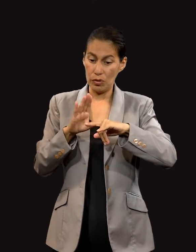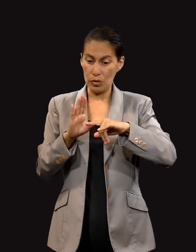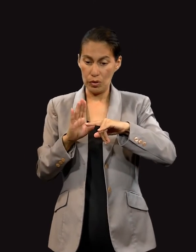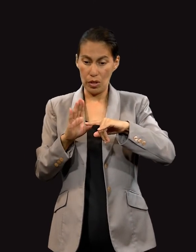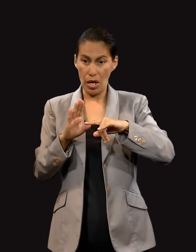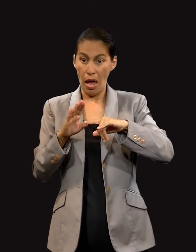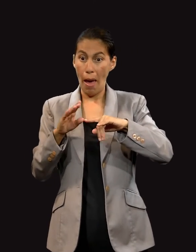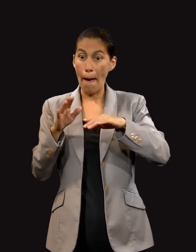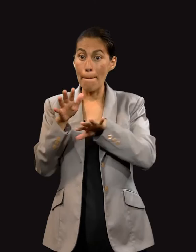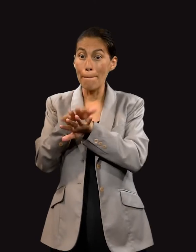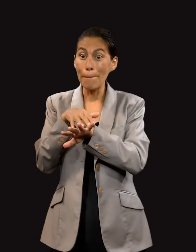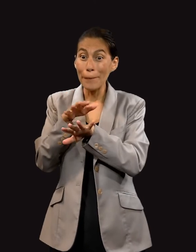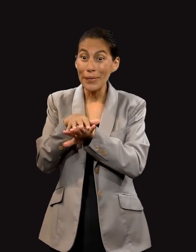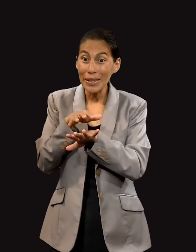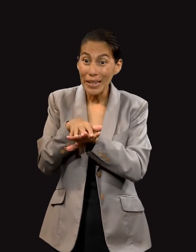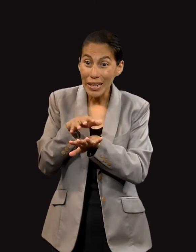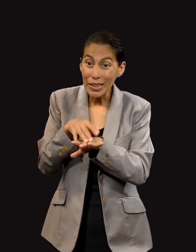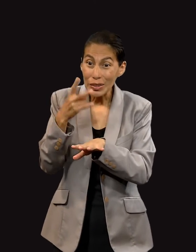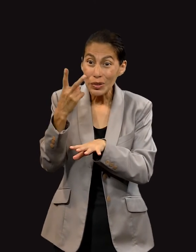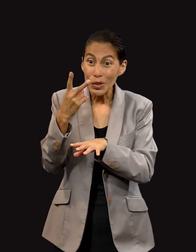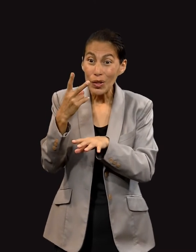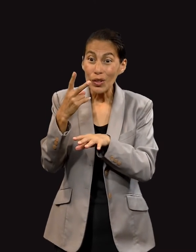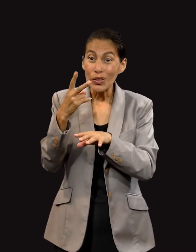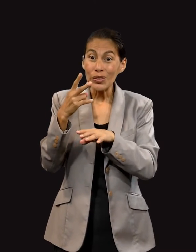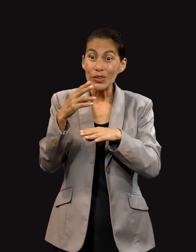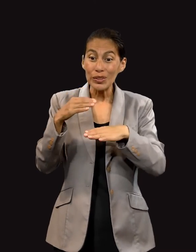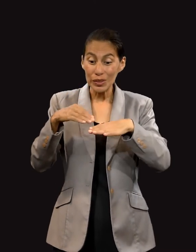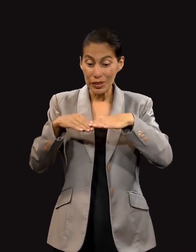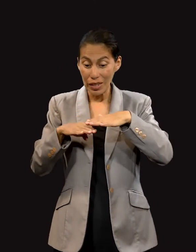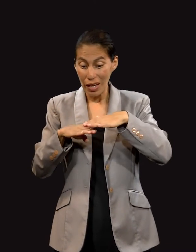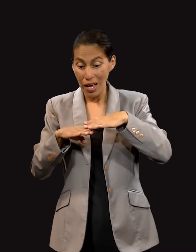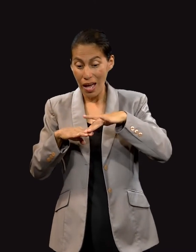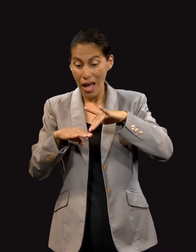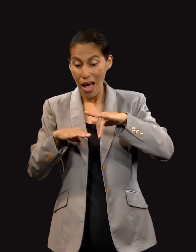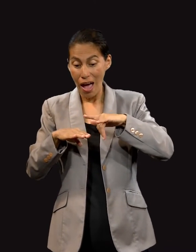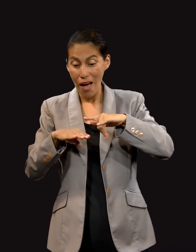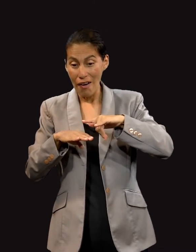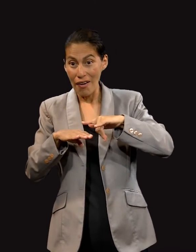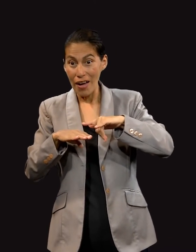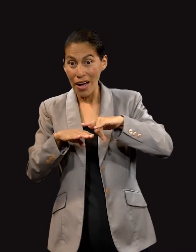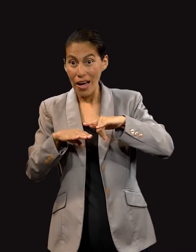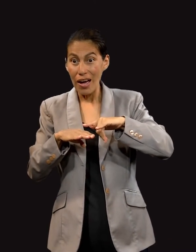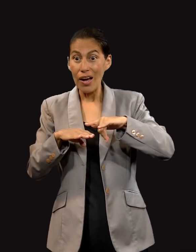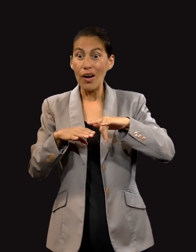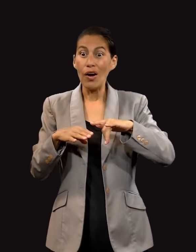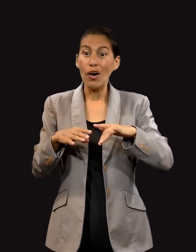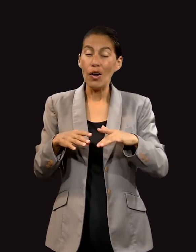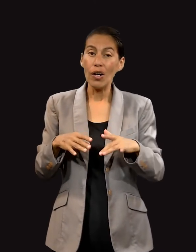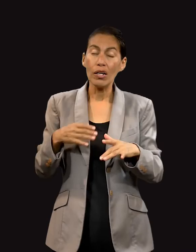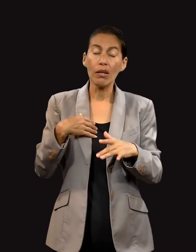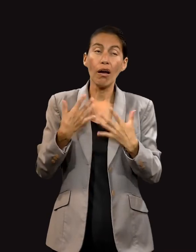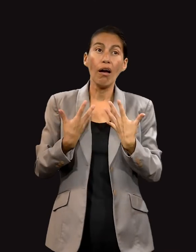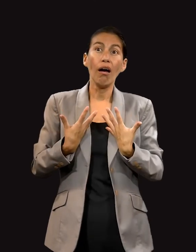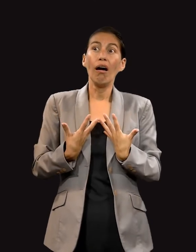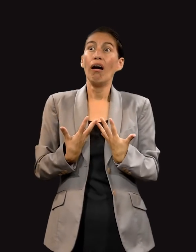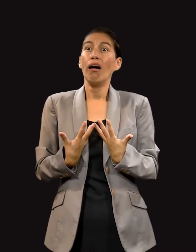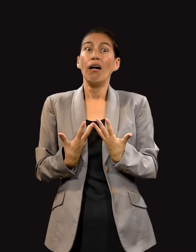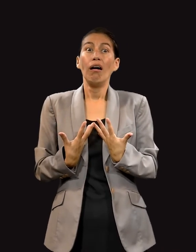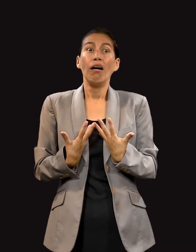Entonces, pues cuando yo me di cuenta, mis dos pies estaban abajo de la llanta. Y yo no podía sacarlos y